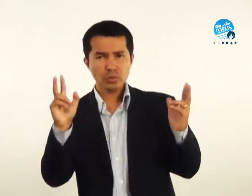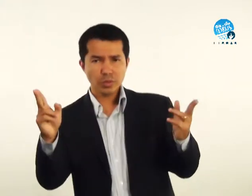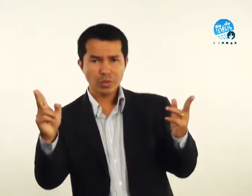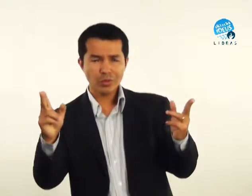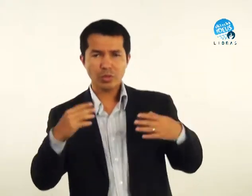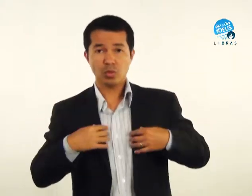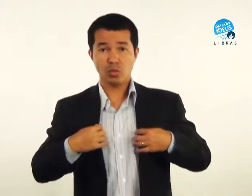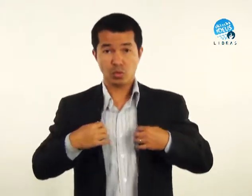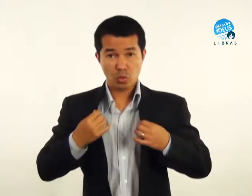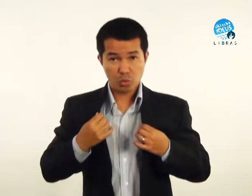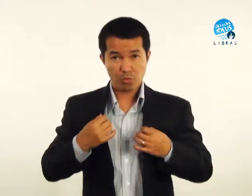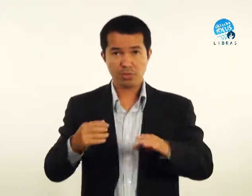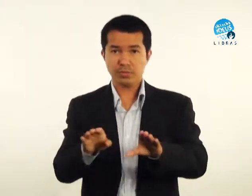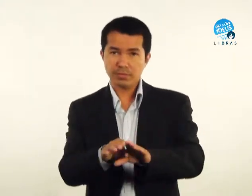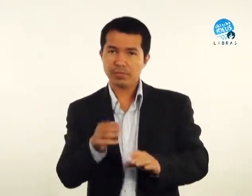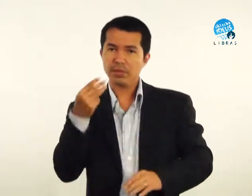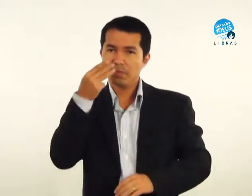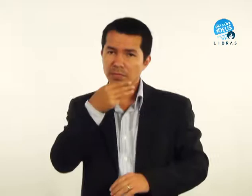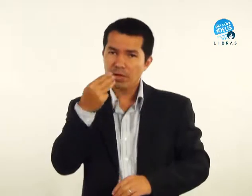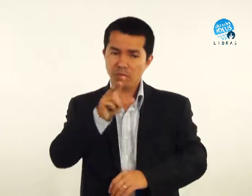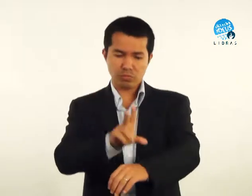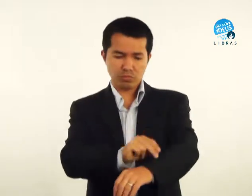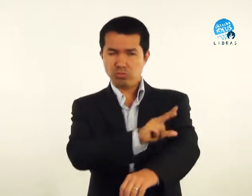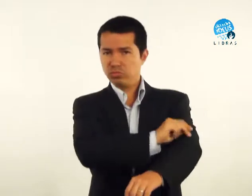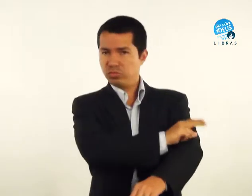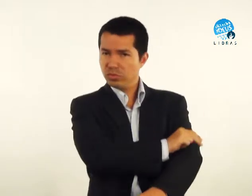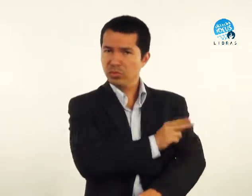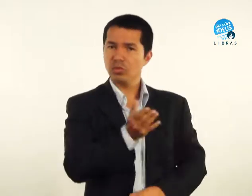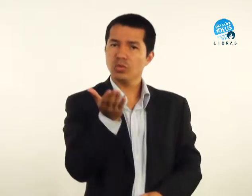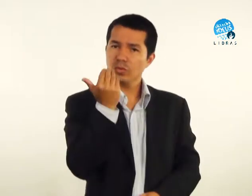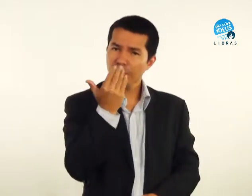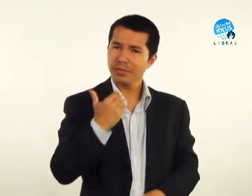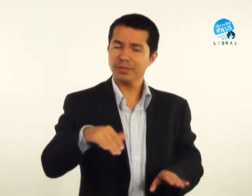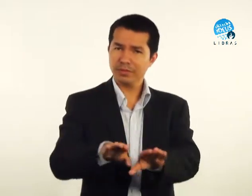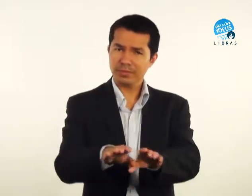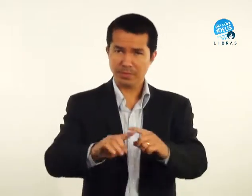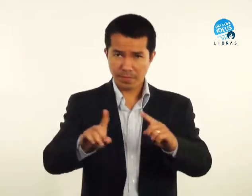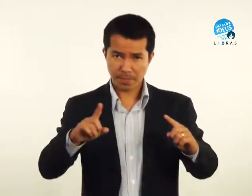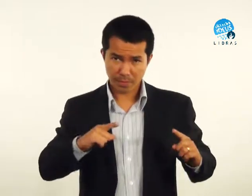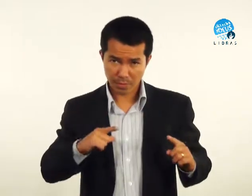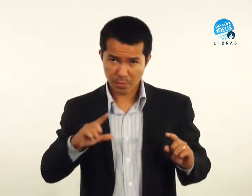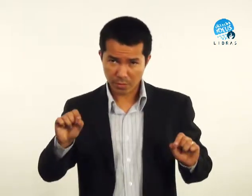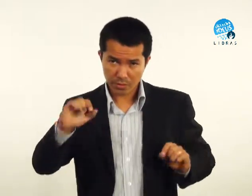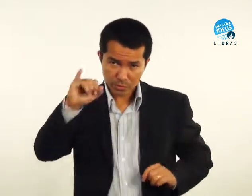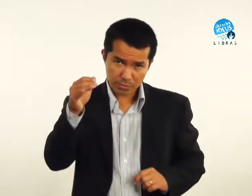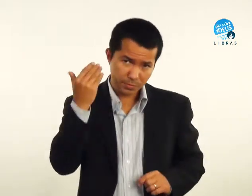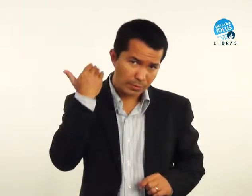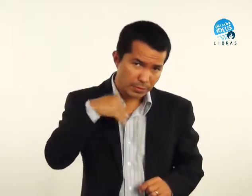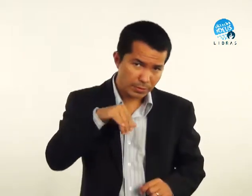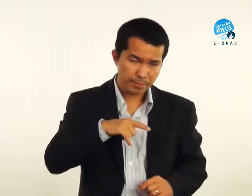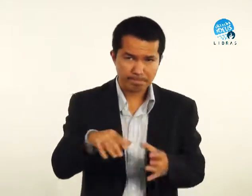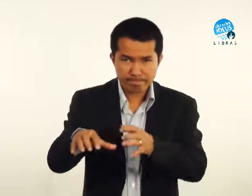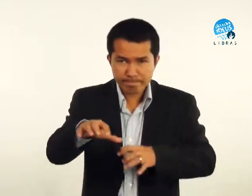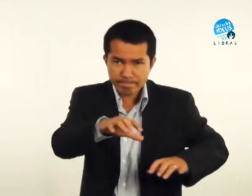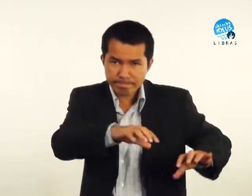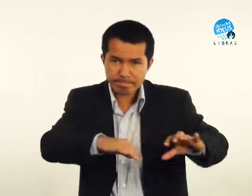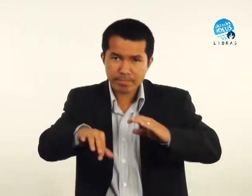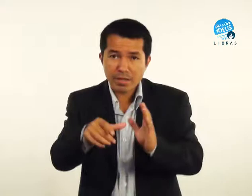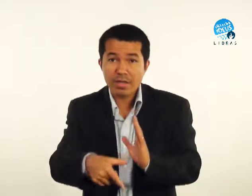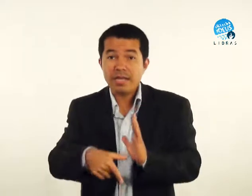de roupa e também comia esse tipo de comida. E ele veio para preparar o caminho do Senhor e cumprir as